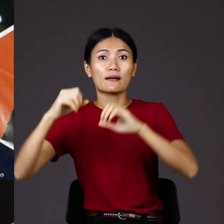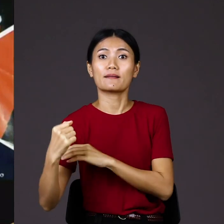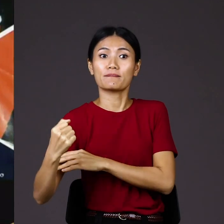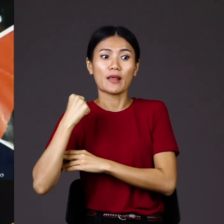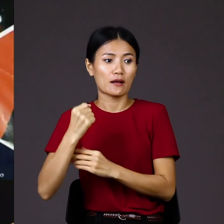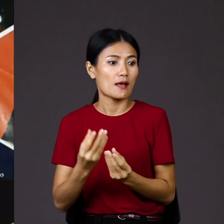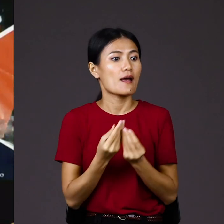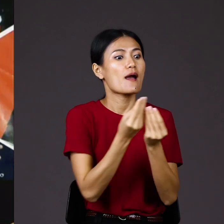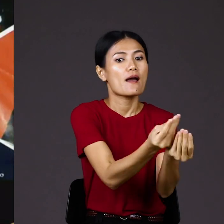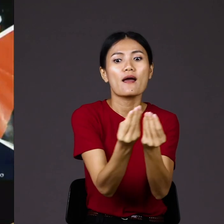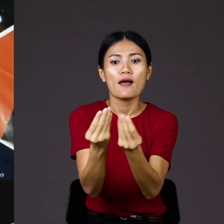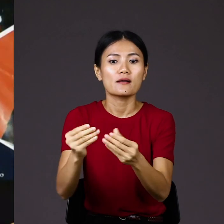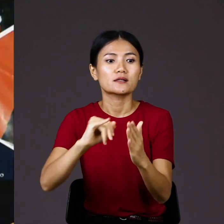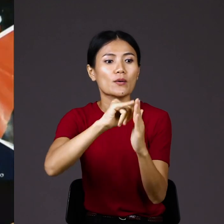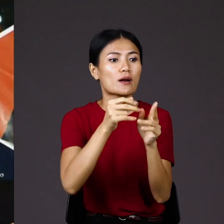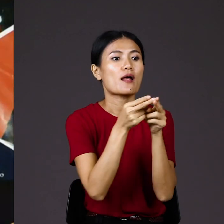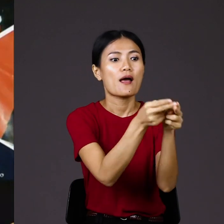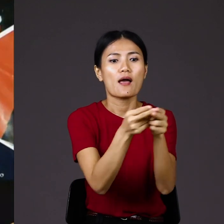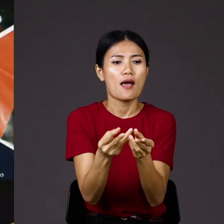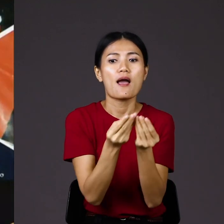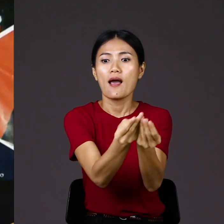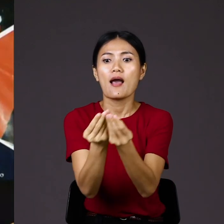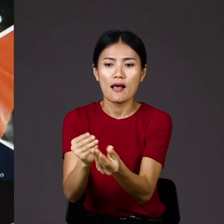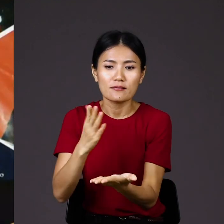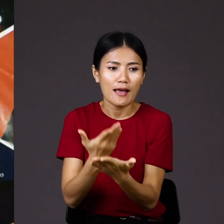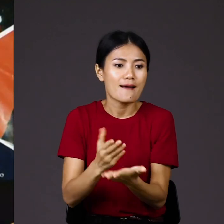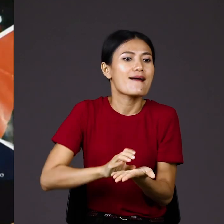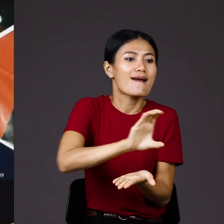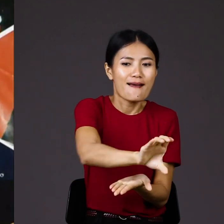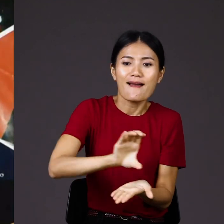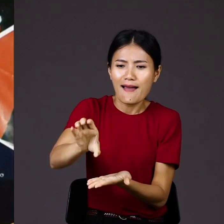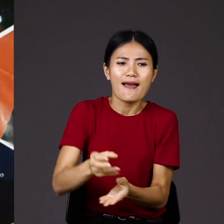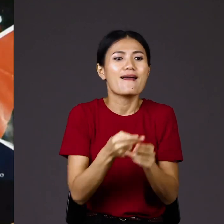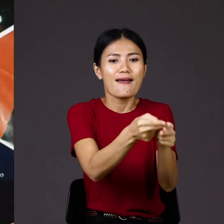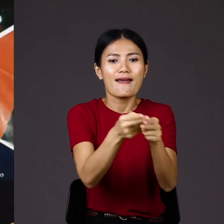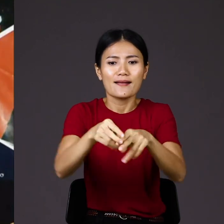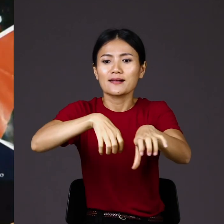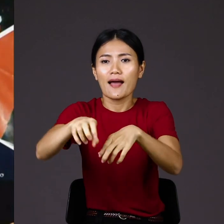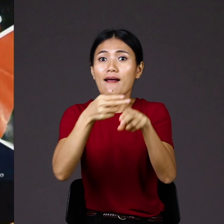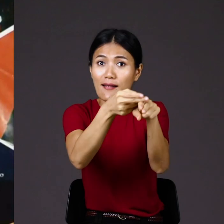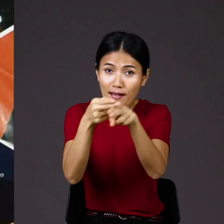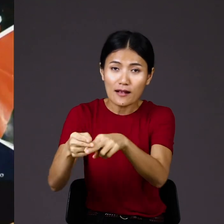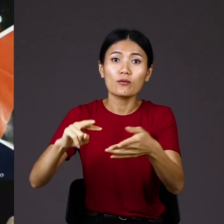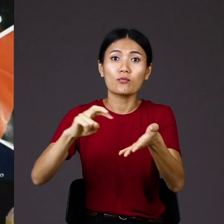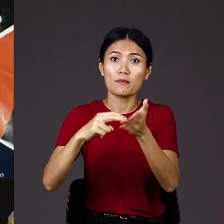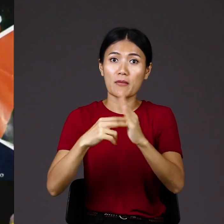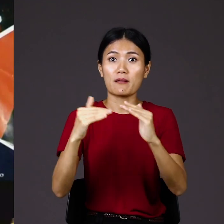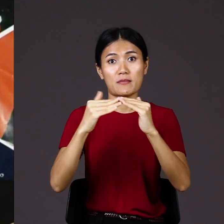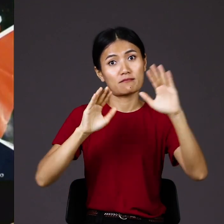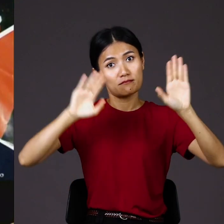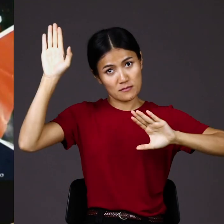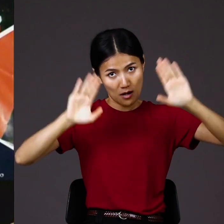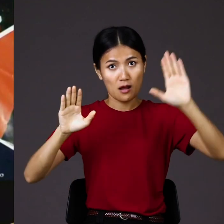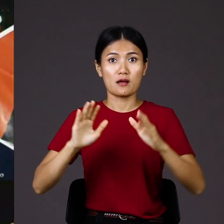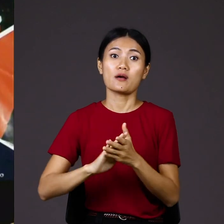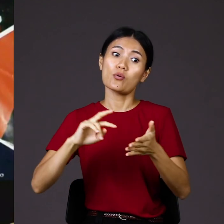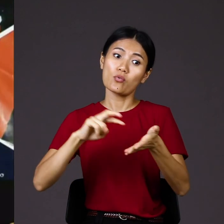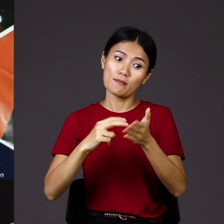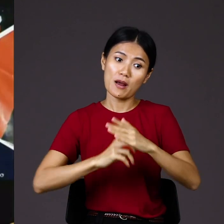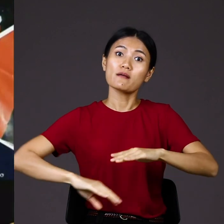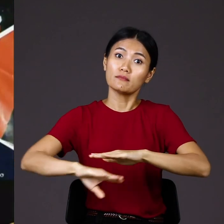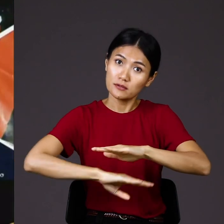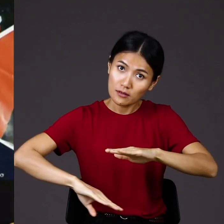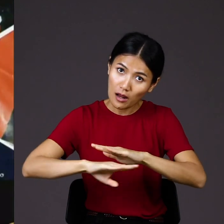ที่ให้อำนาจกับท้องถิ่นนี่คือพื้นฐานของประชาธิปไตยที่เข้มแข็ง